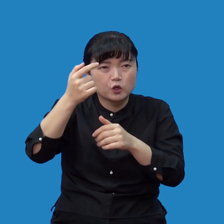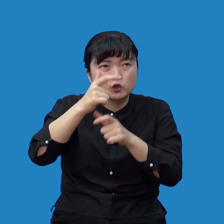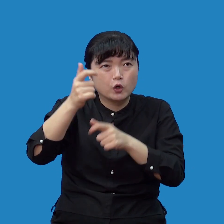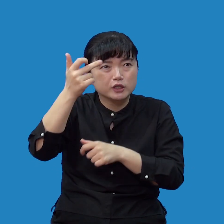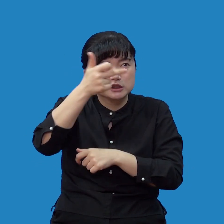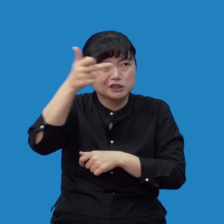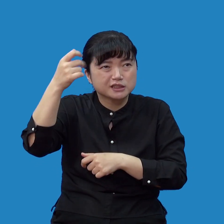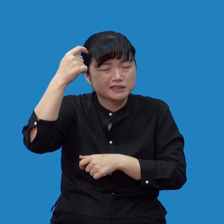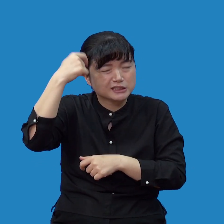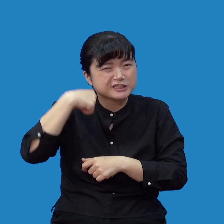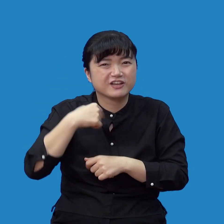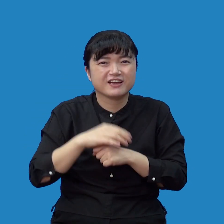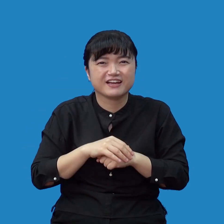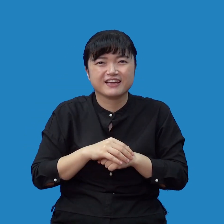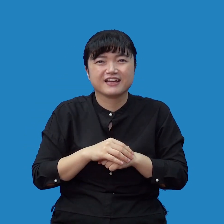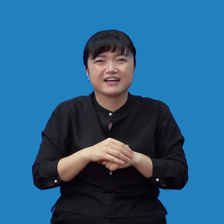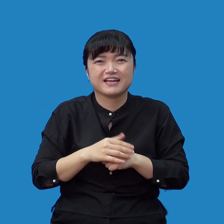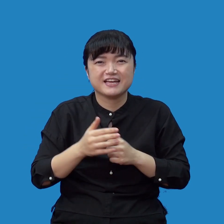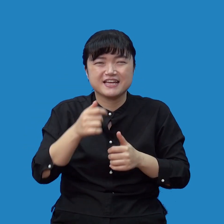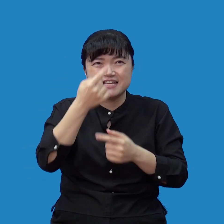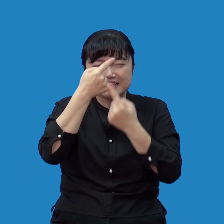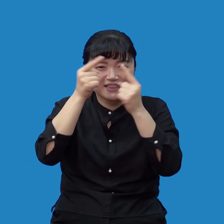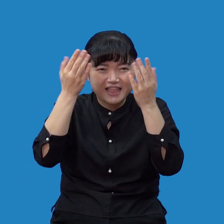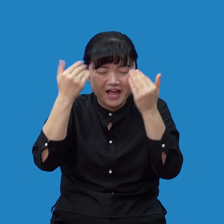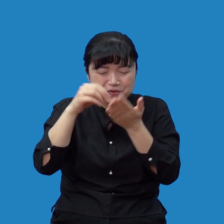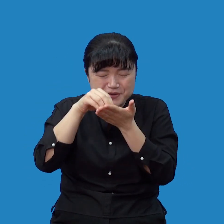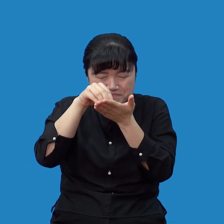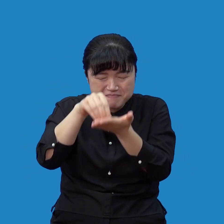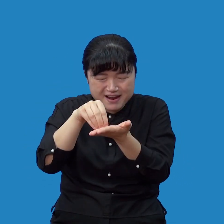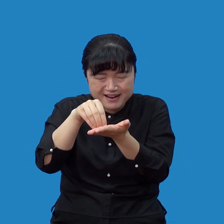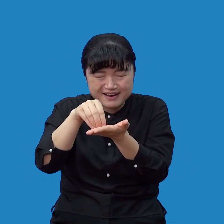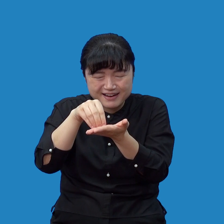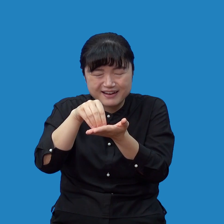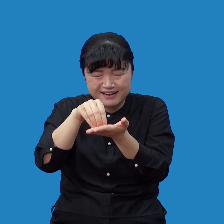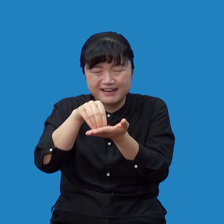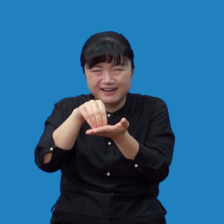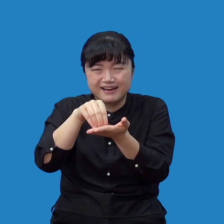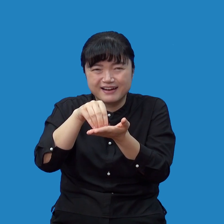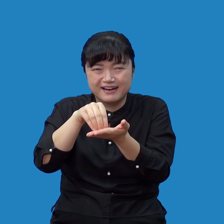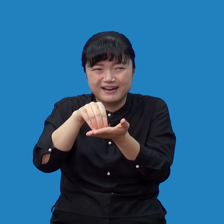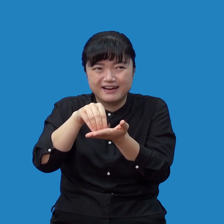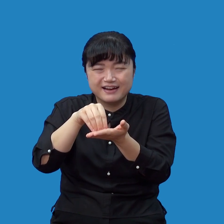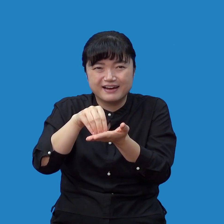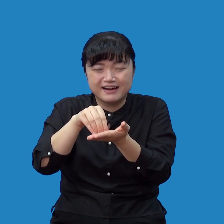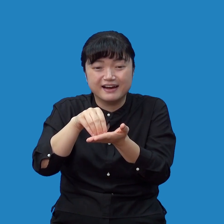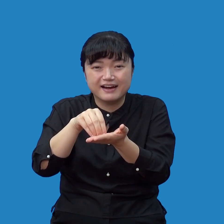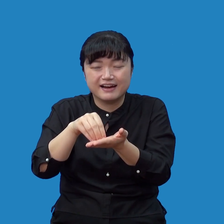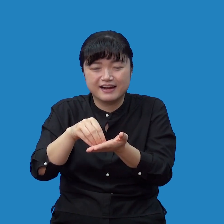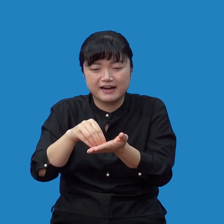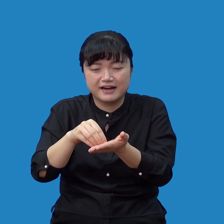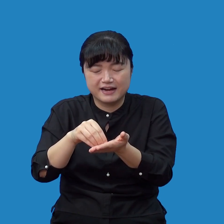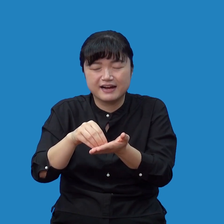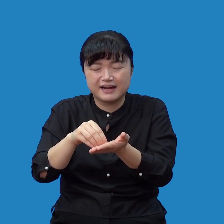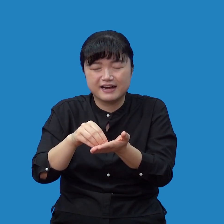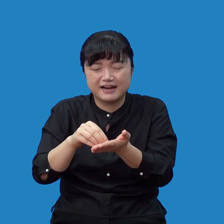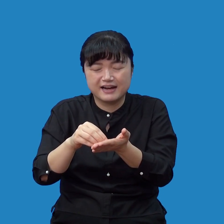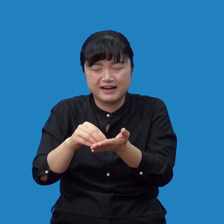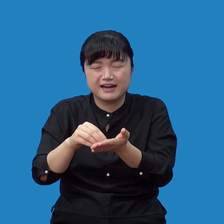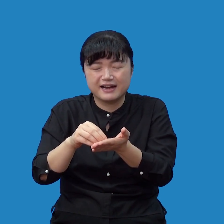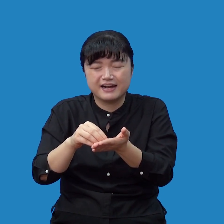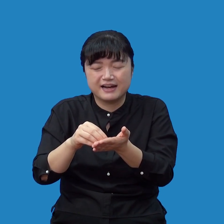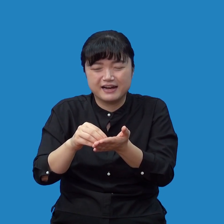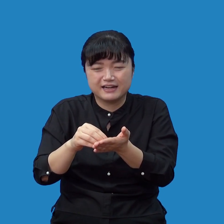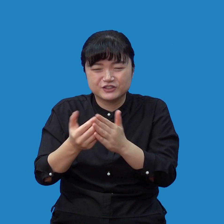앞둔 우리 학생들, 부모들에게 이 사교육이 절대적인 우리나라 환경에서 학원 선생님